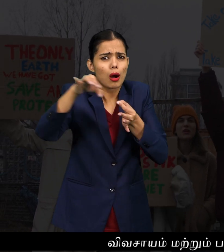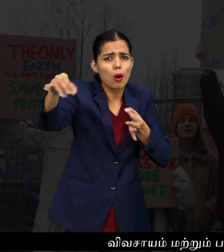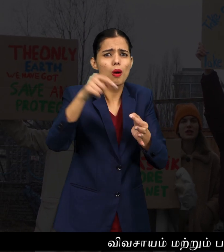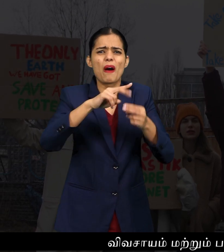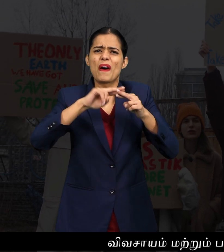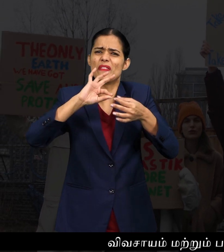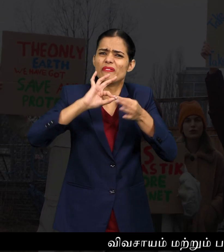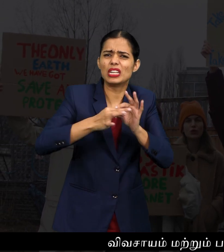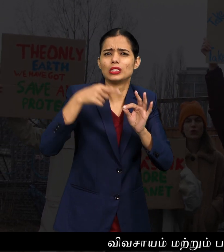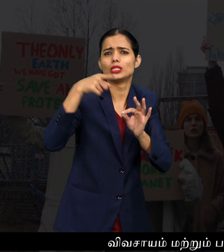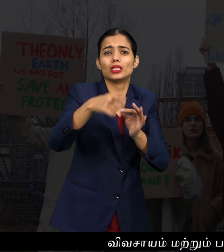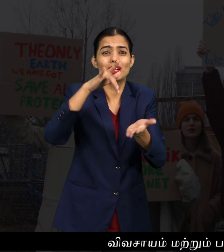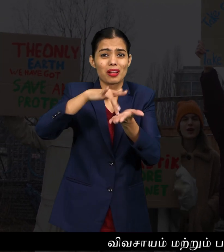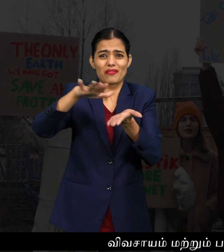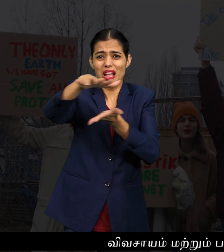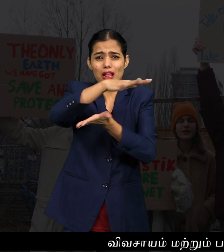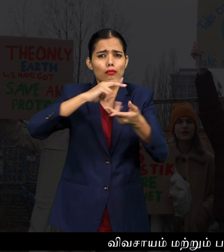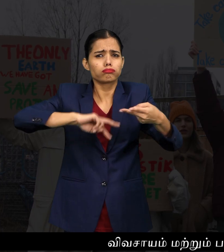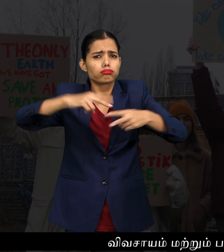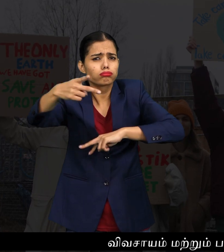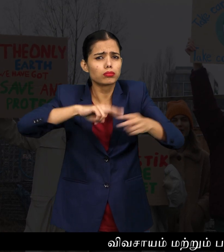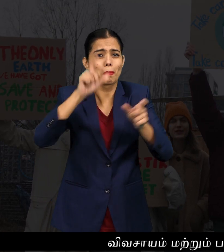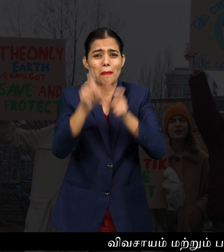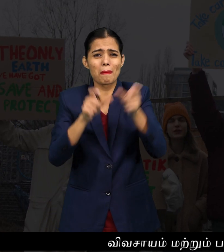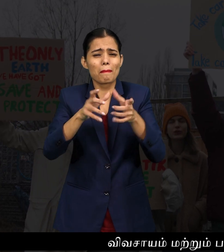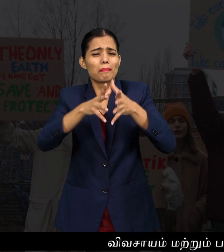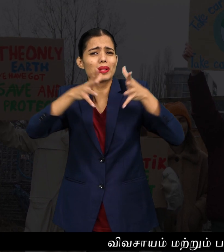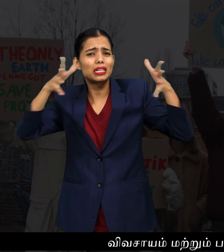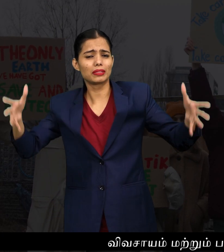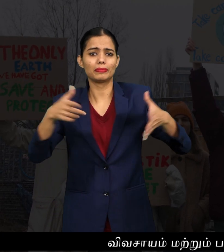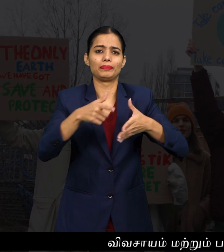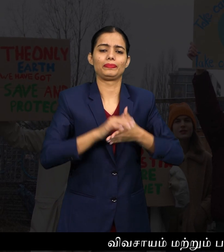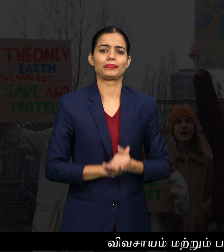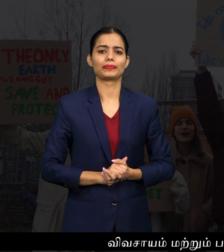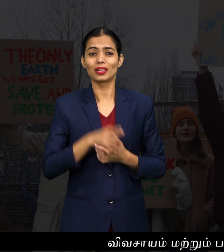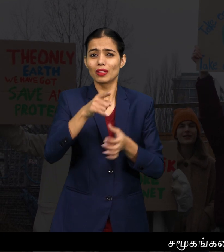விவசாயம் மற்றும் பழங்குடி மக்களின் இடப்பெயர்ச்சி,